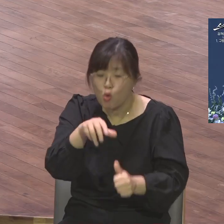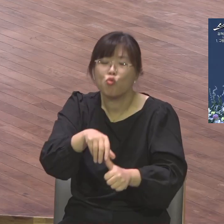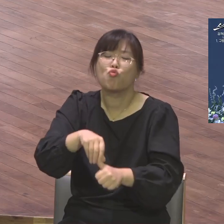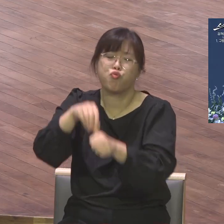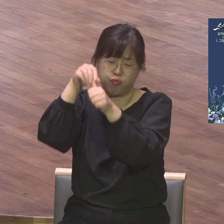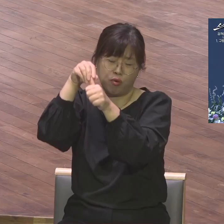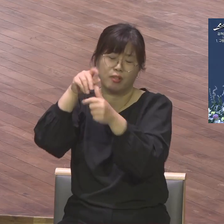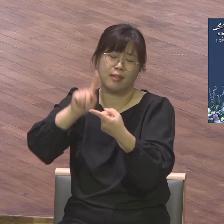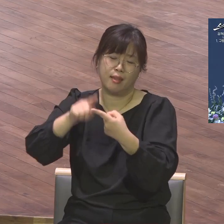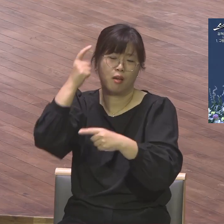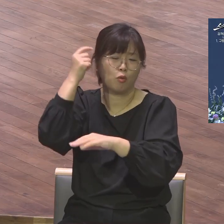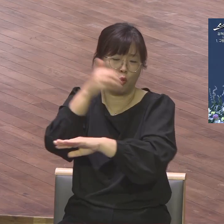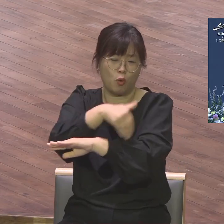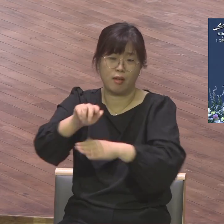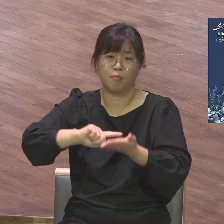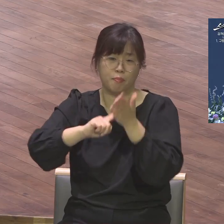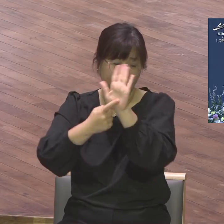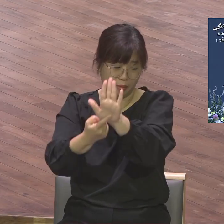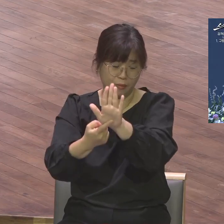나의 구원이라고 하는